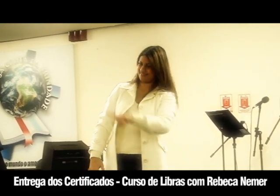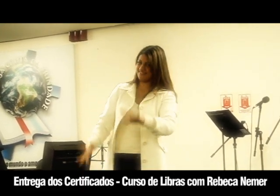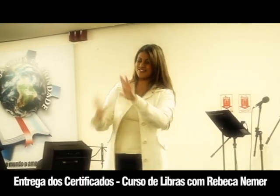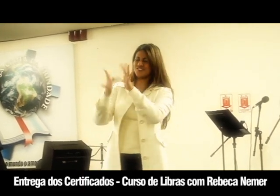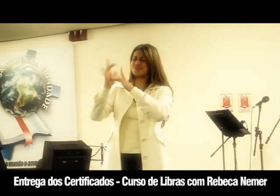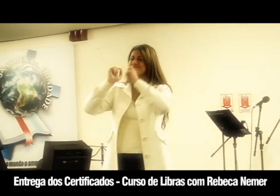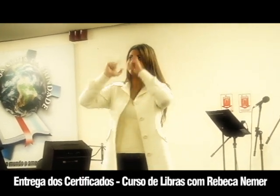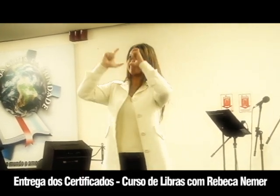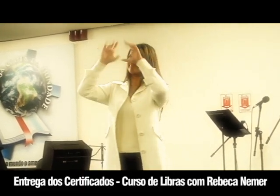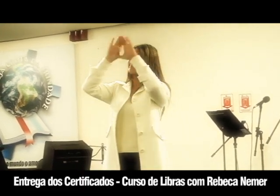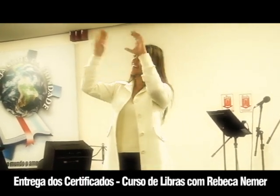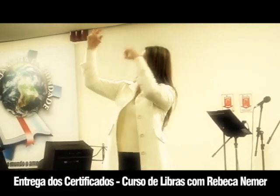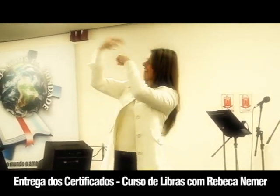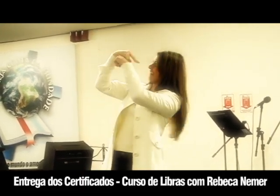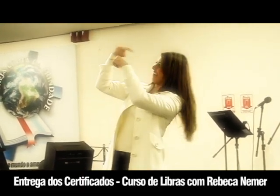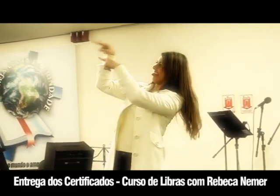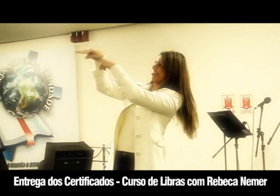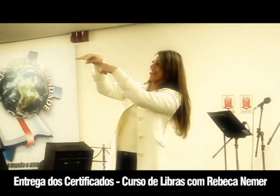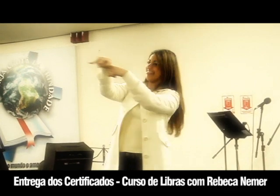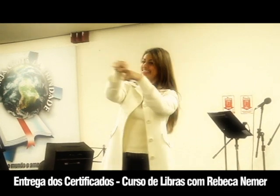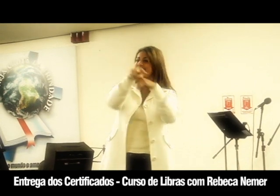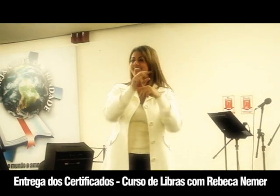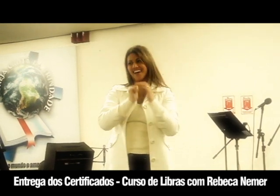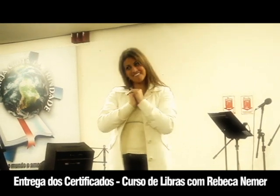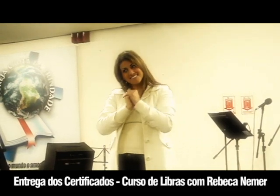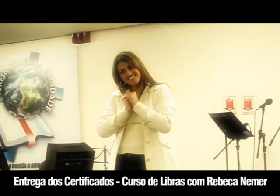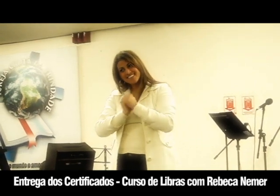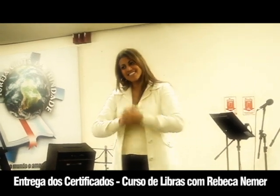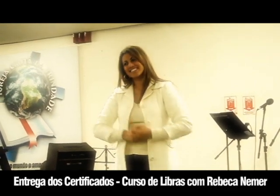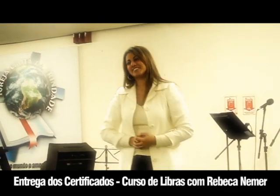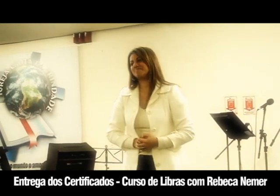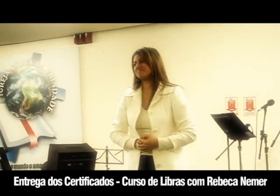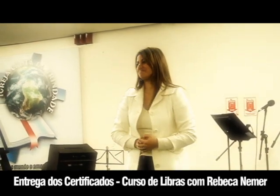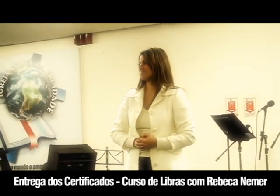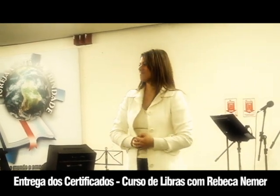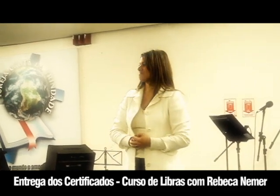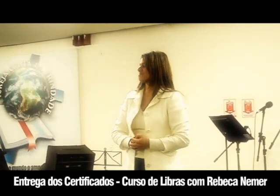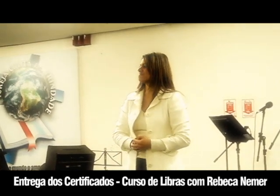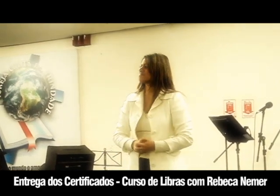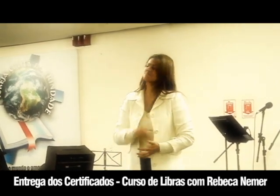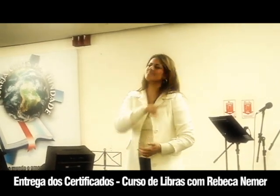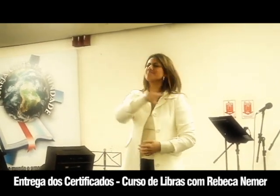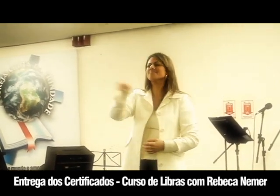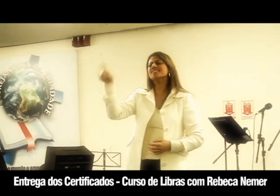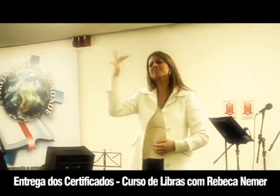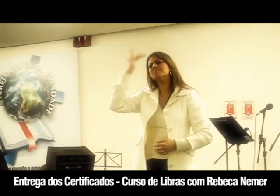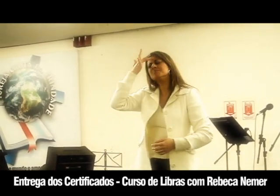conhecem a doutrina da justificação pela fé. Quem acha que ainda precisa